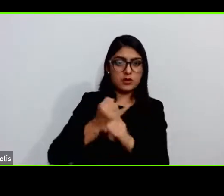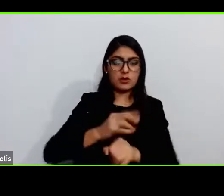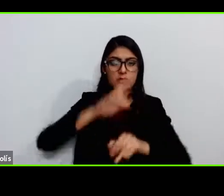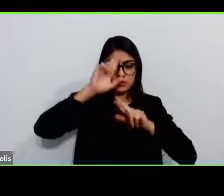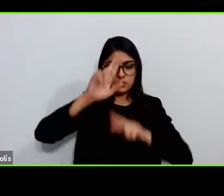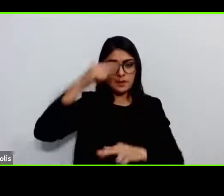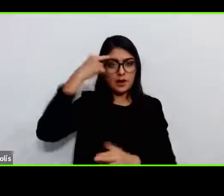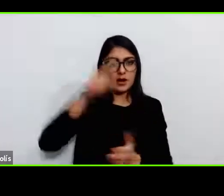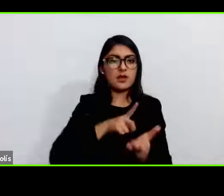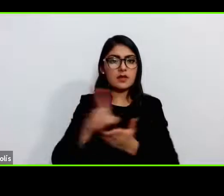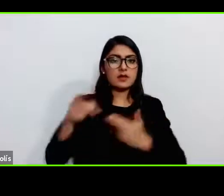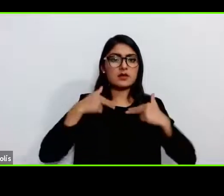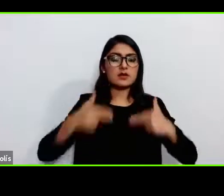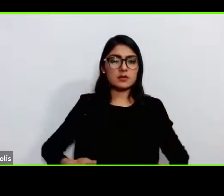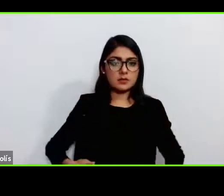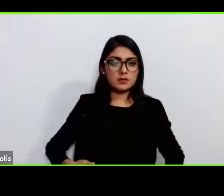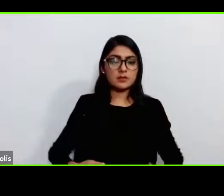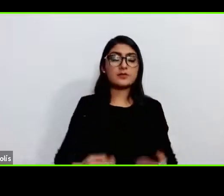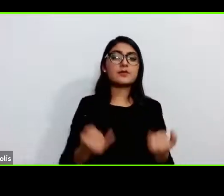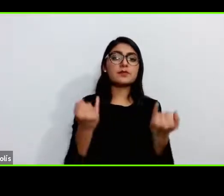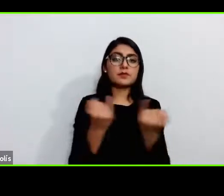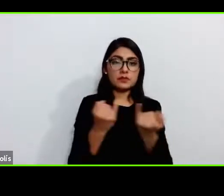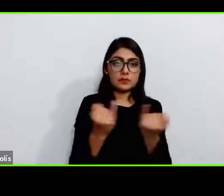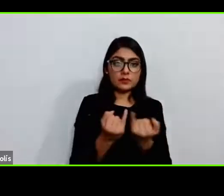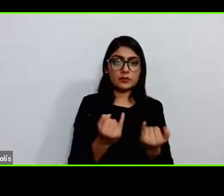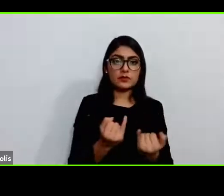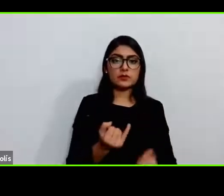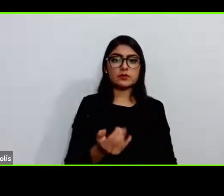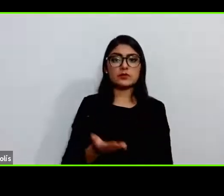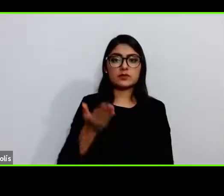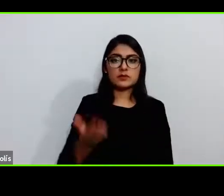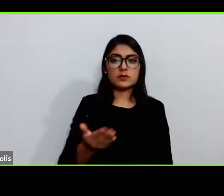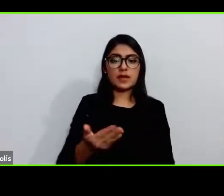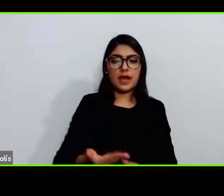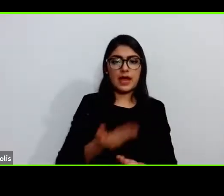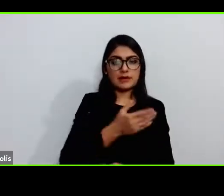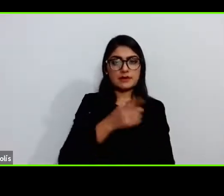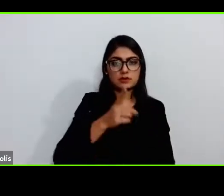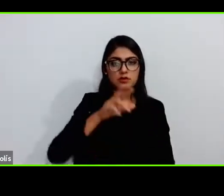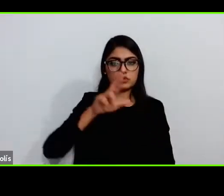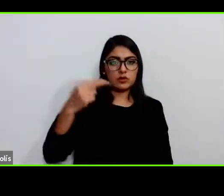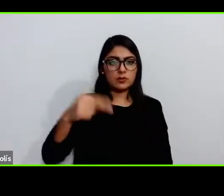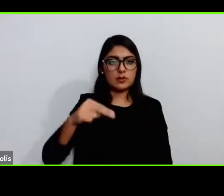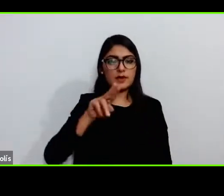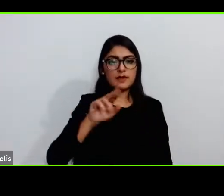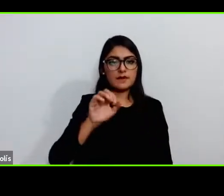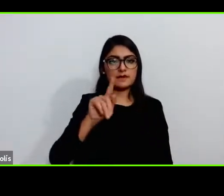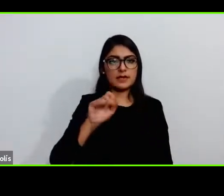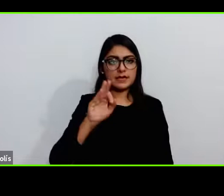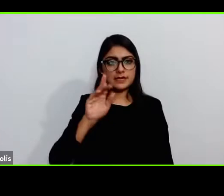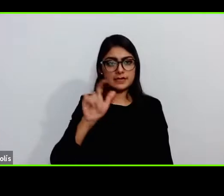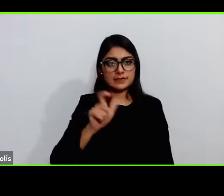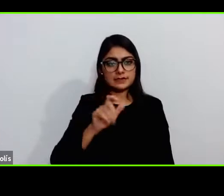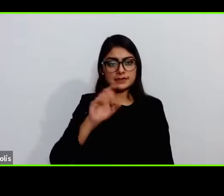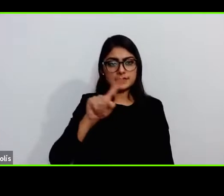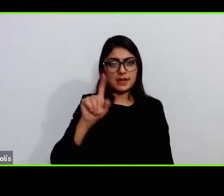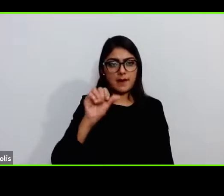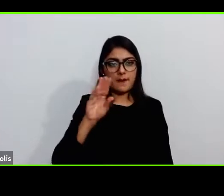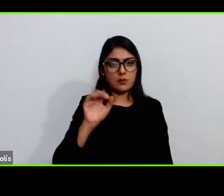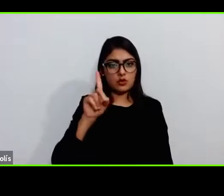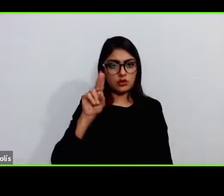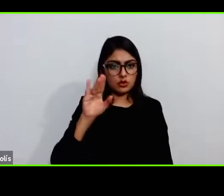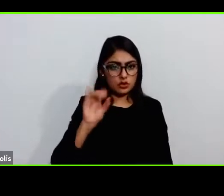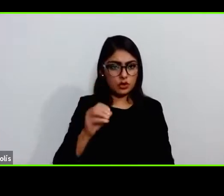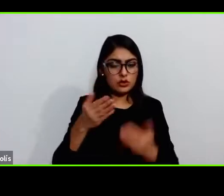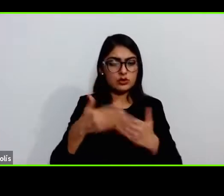humanos o, como decía el maestro Fix-Zamudio, derecho nacional de fuente internacional, ¿no?